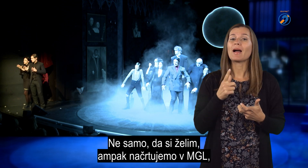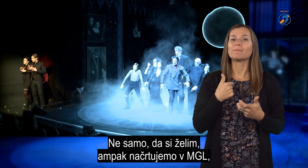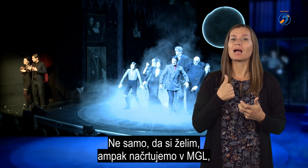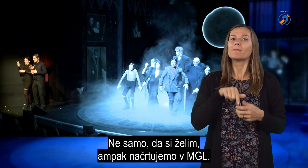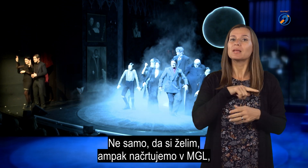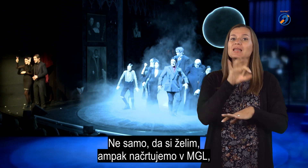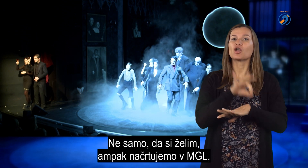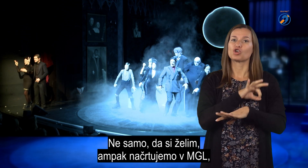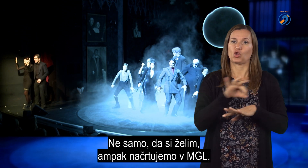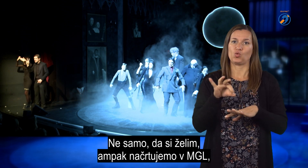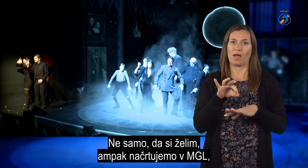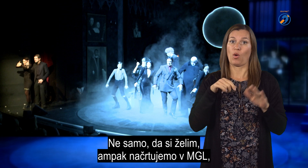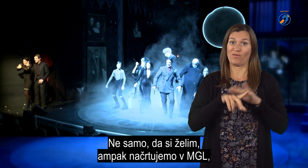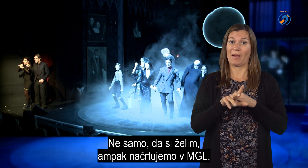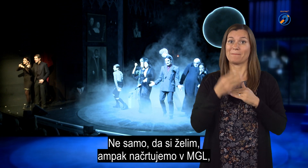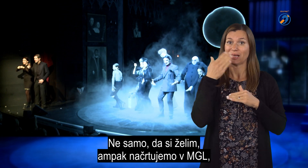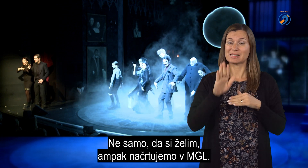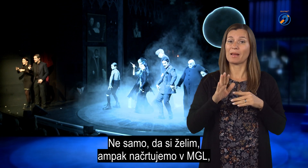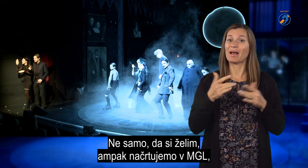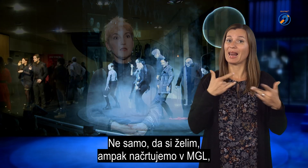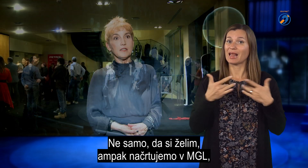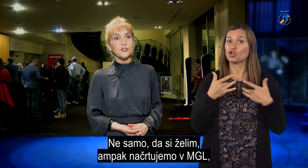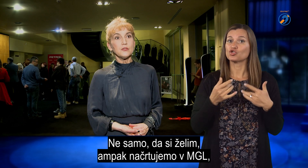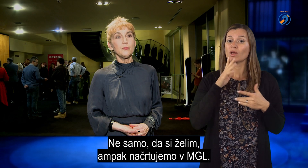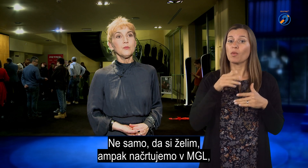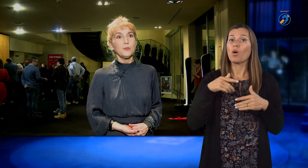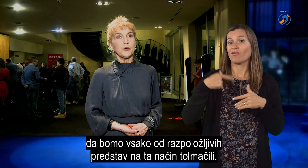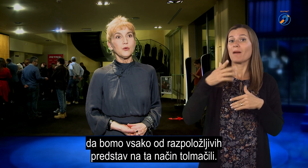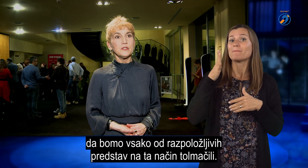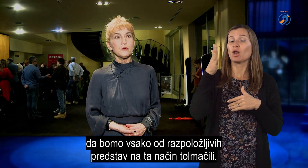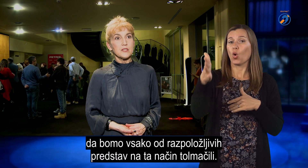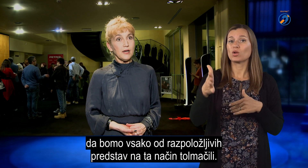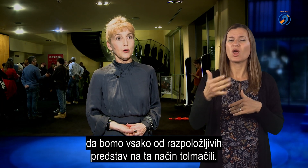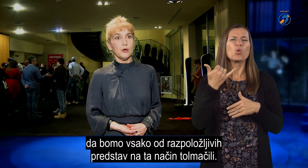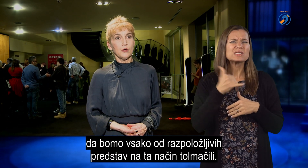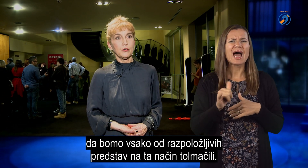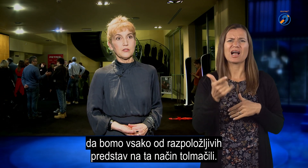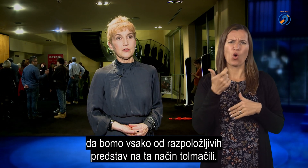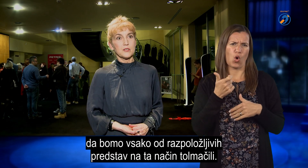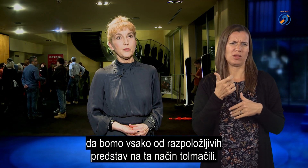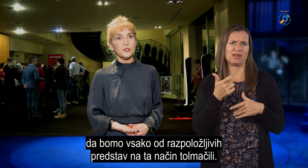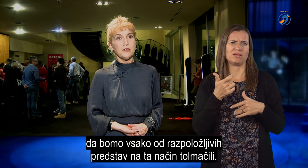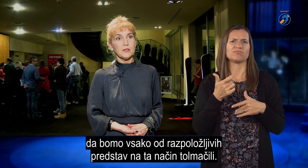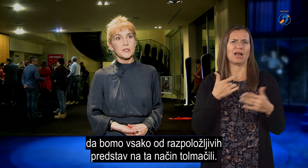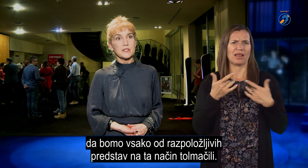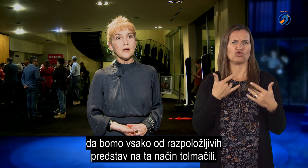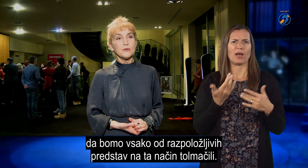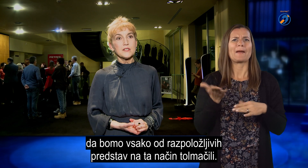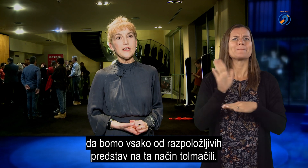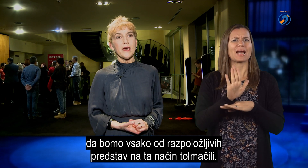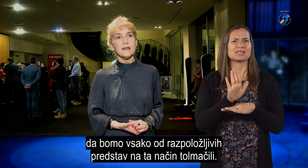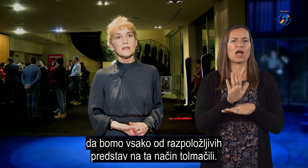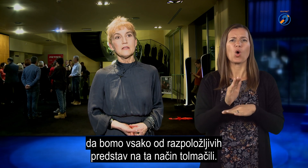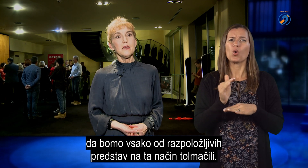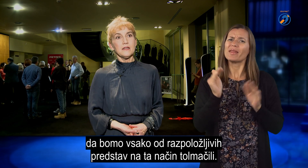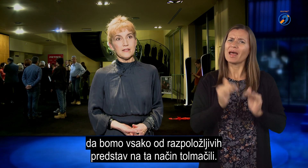si želim, ampak načrtujemo v Mestnem gledališču, da bomo v prihodnje vsako od razpoložljivih predstav